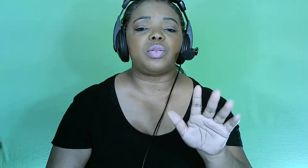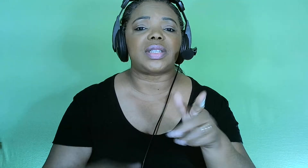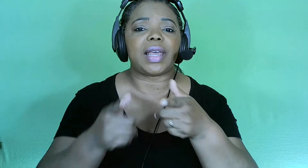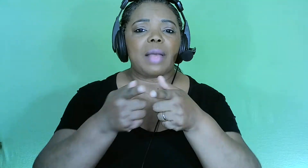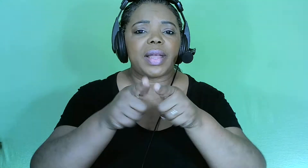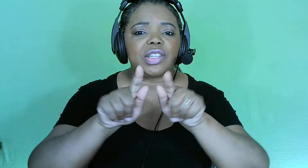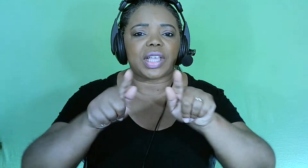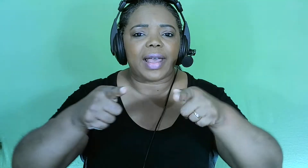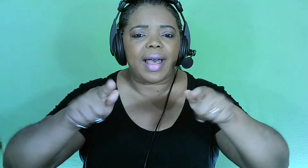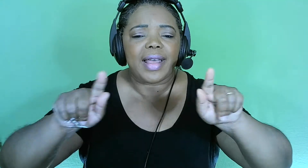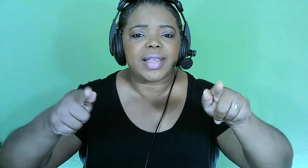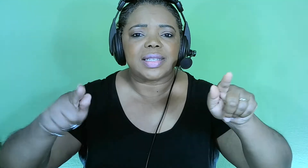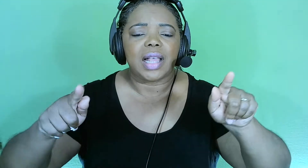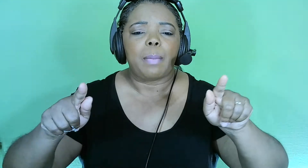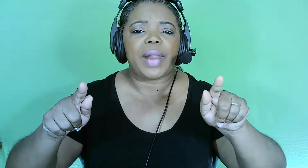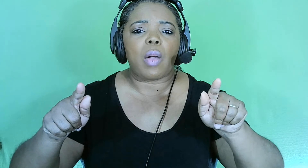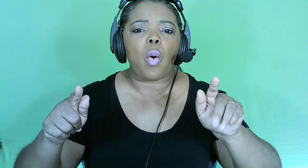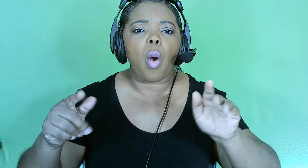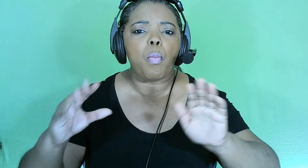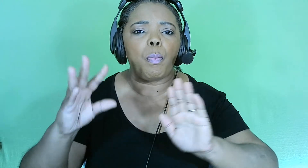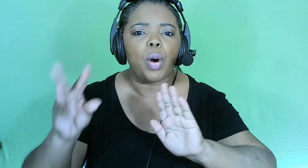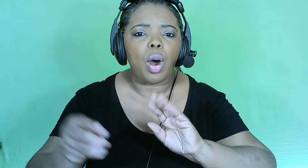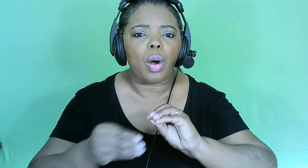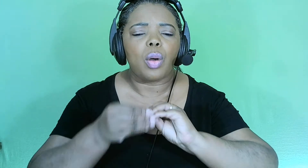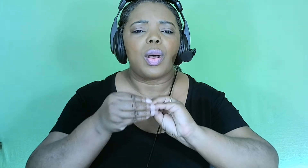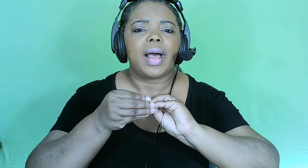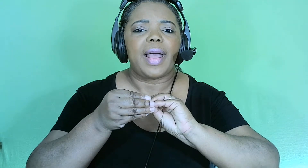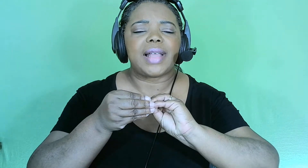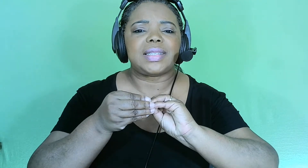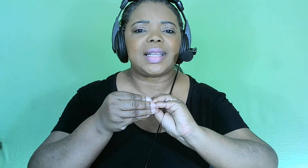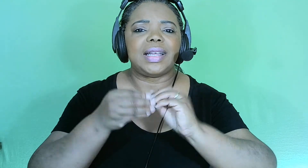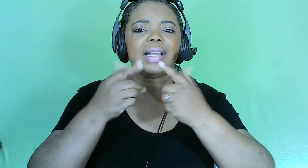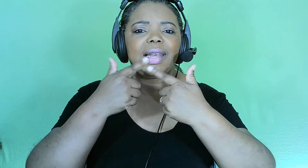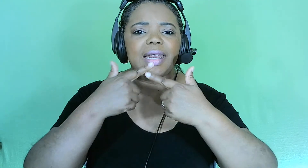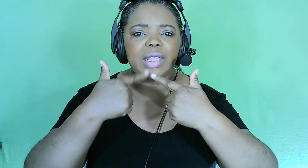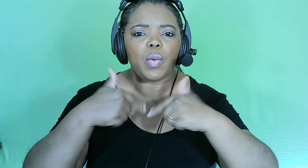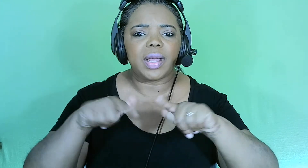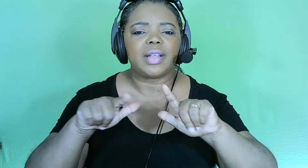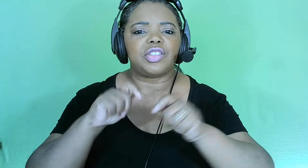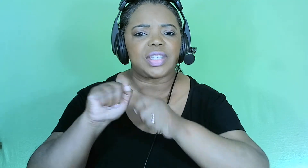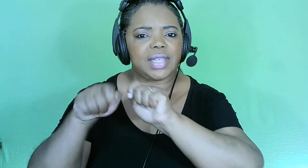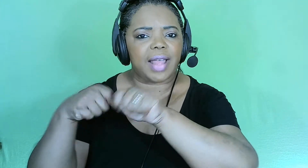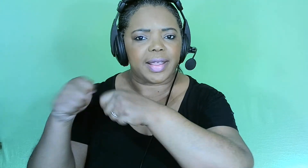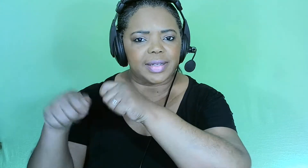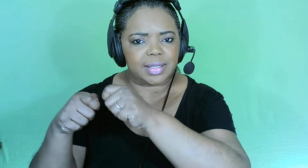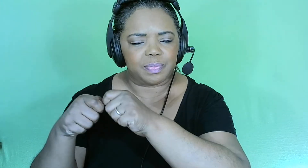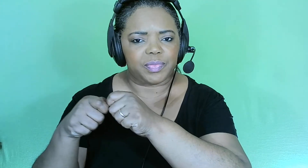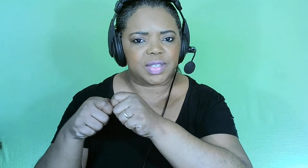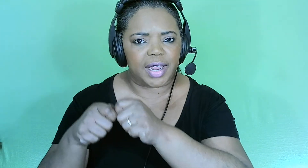Elementos gramaticais para compor essa língua de sinais,